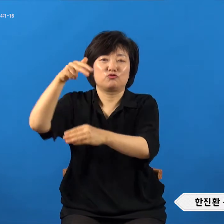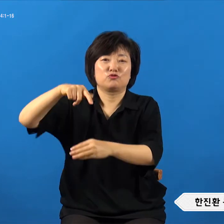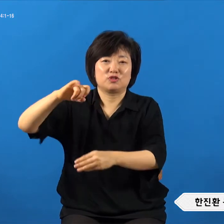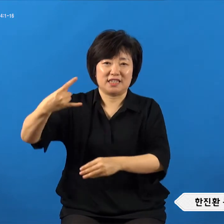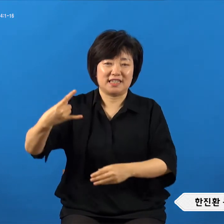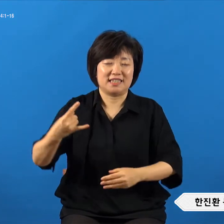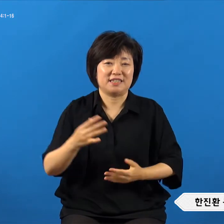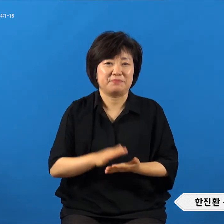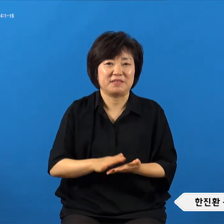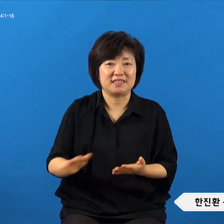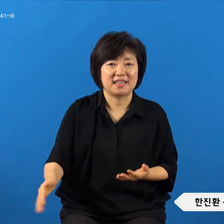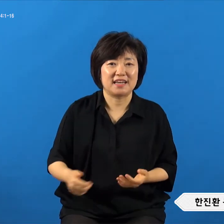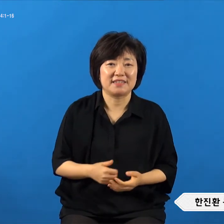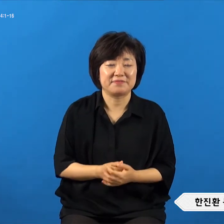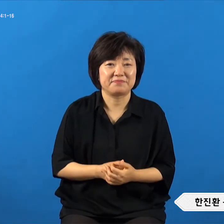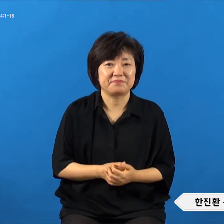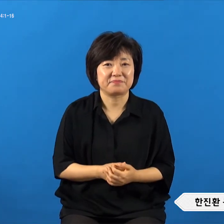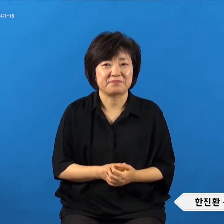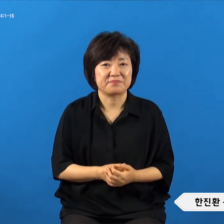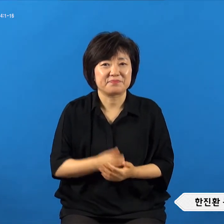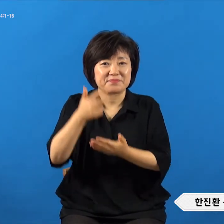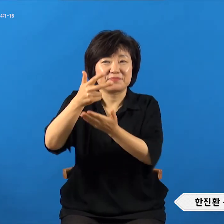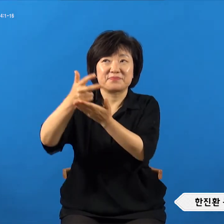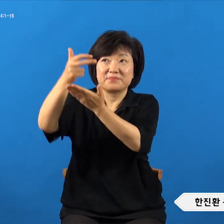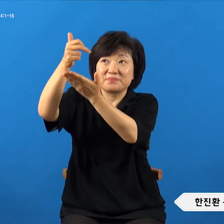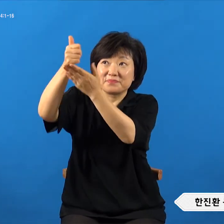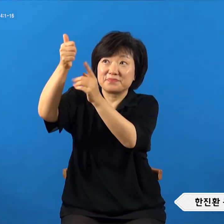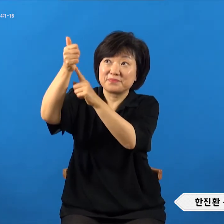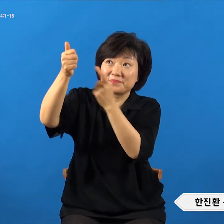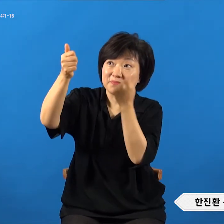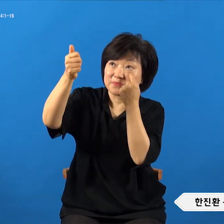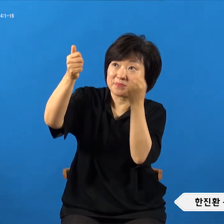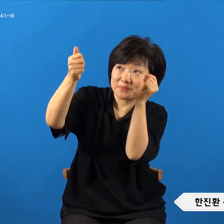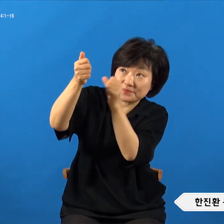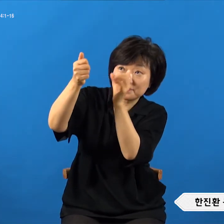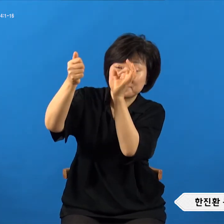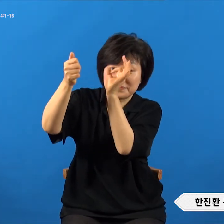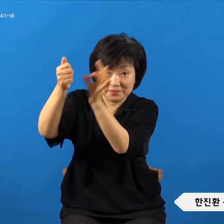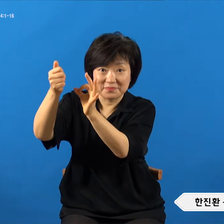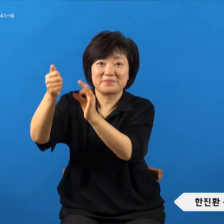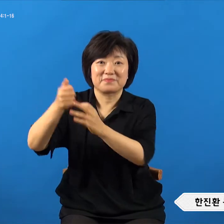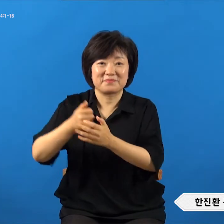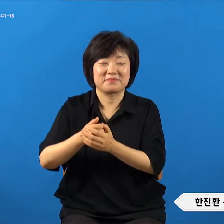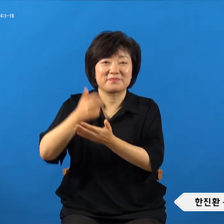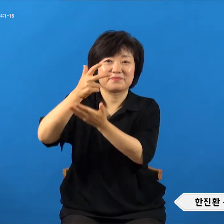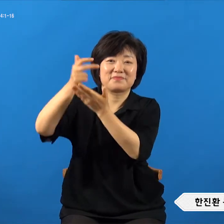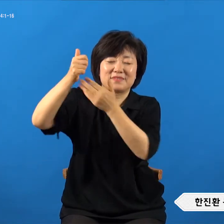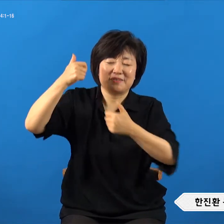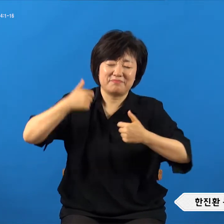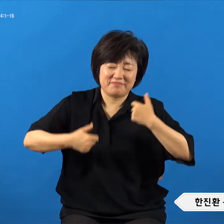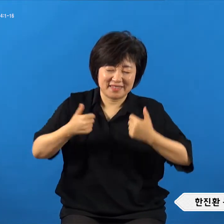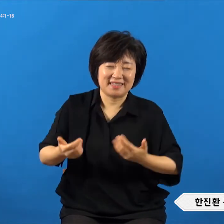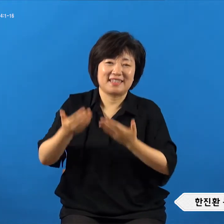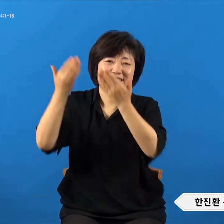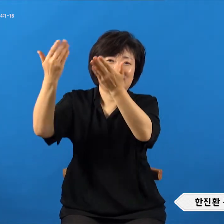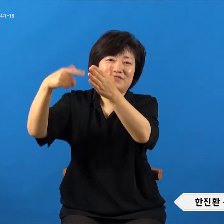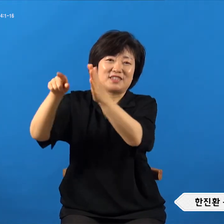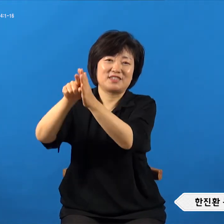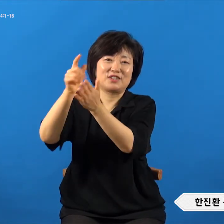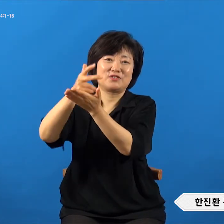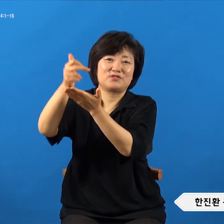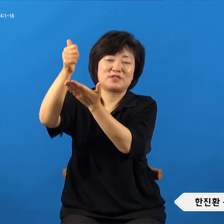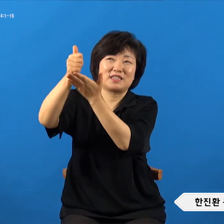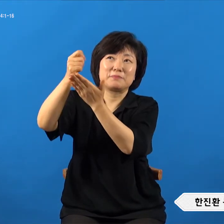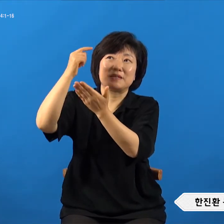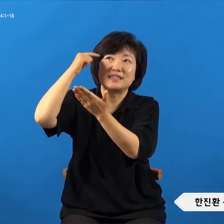자, 그렇게 주님의 눈치를 살피고 또 주님을 기쁘시게 하기 위해서